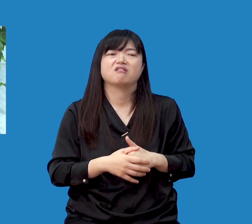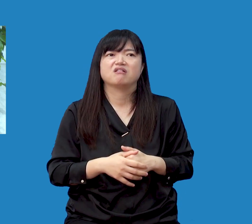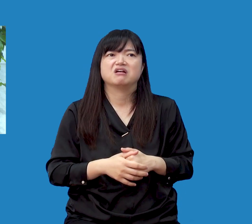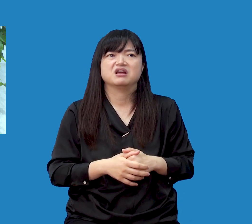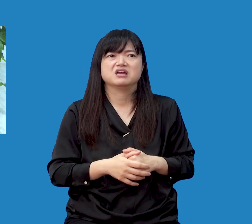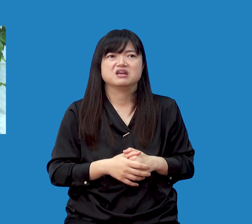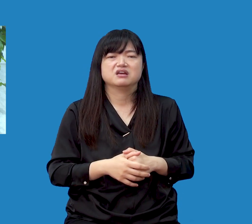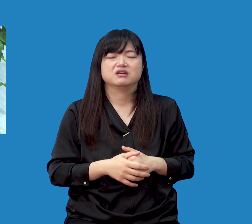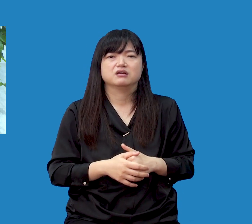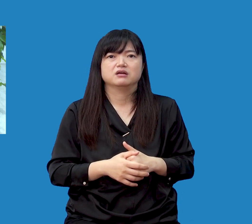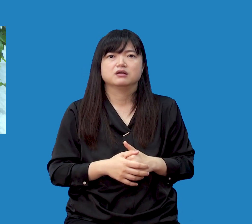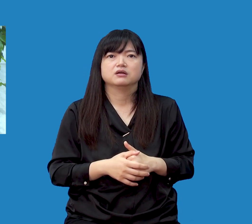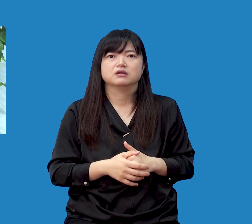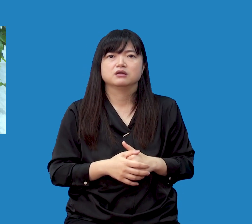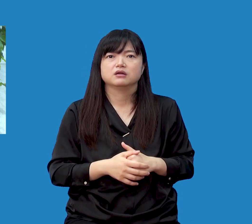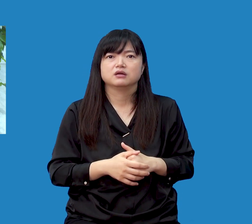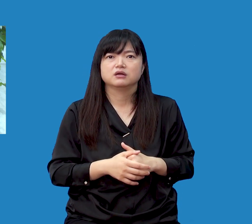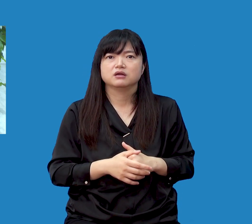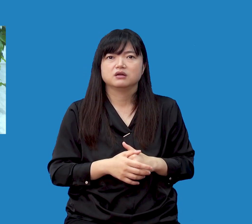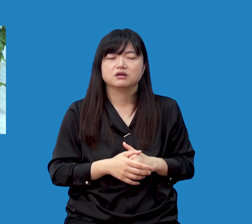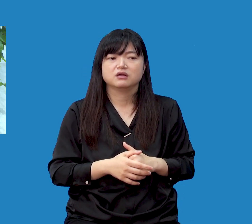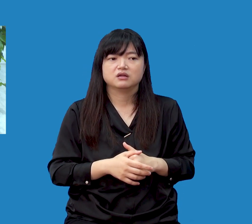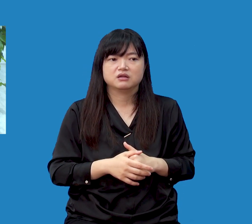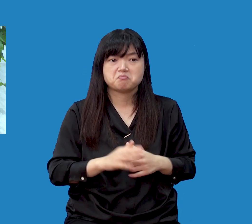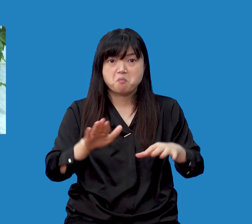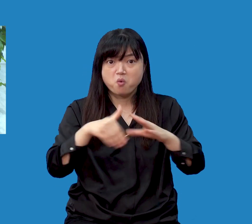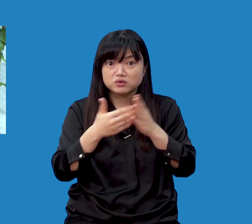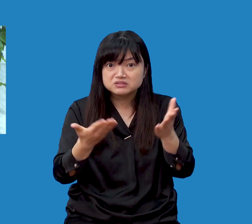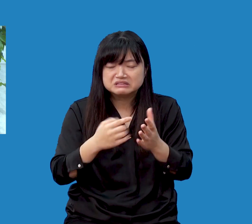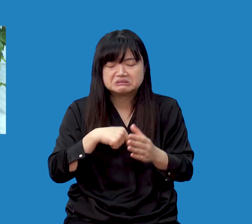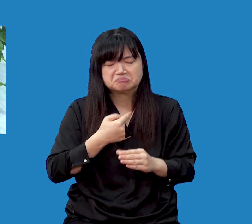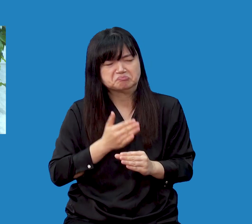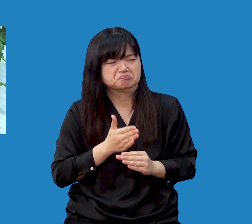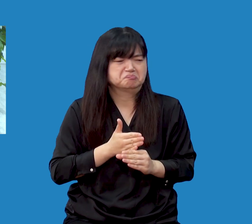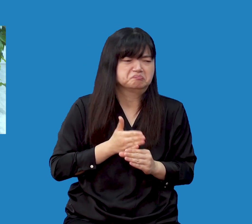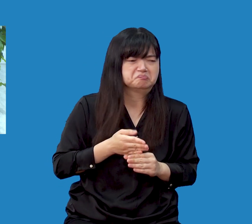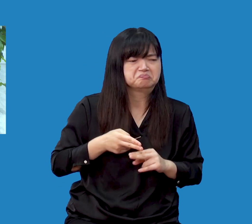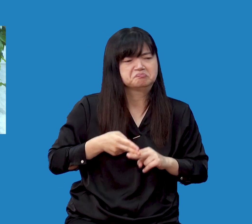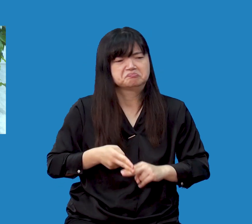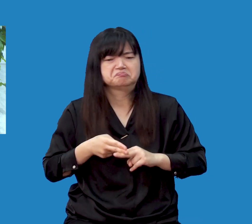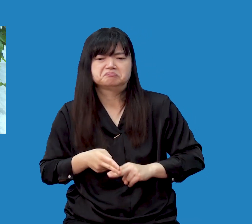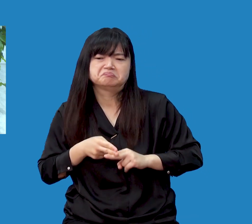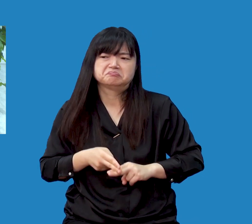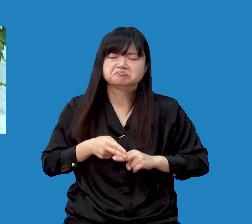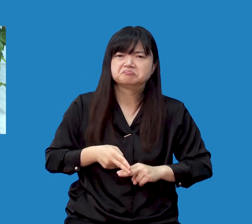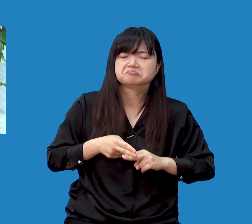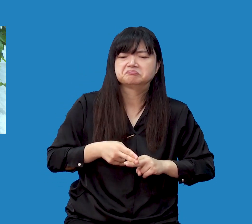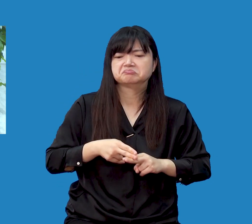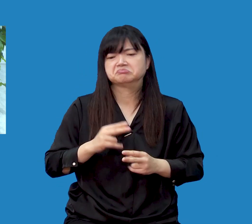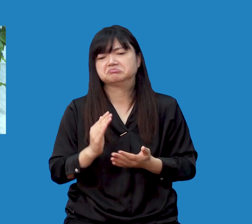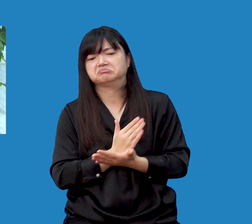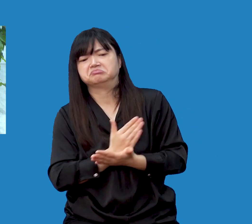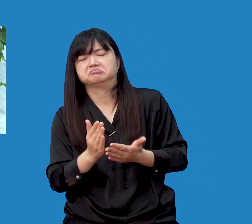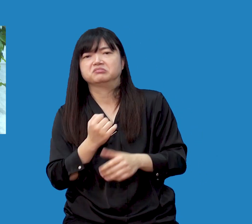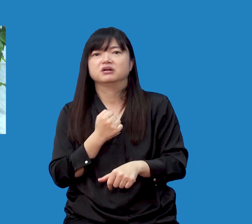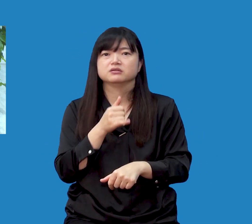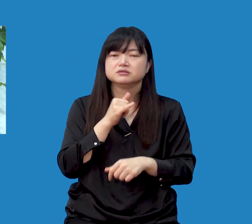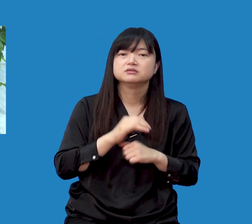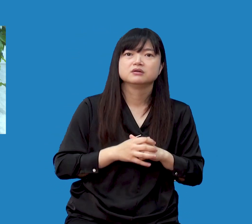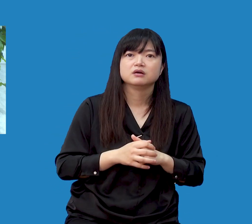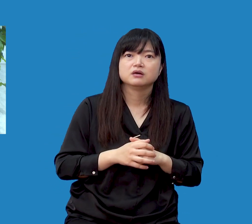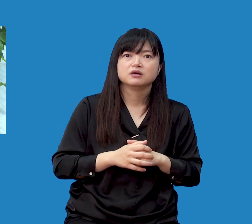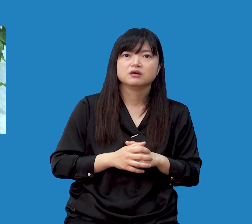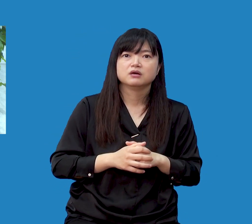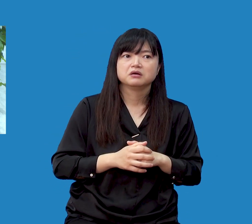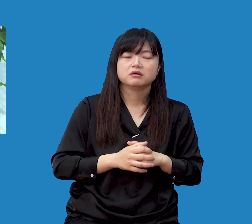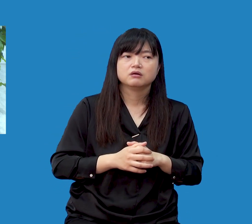최고예요. 모든 일을 자기 중심적으로 생각하고 판단합니다.